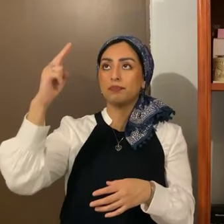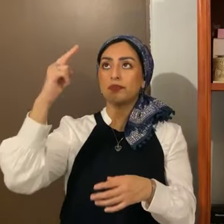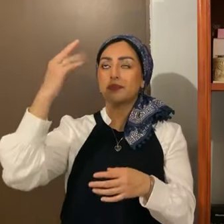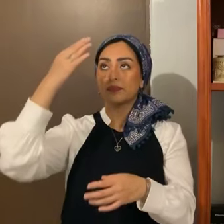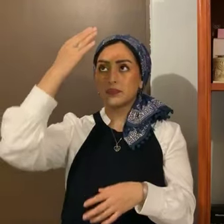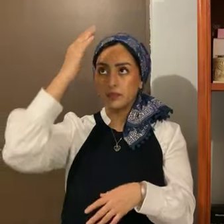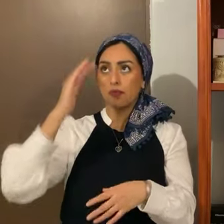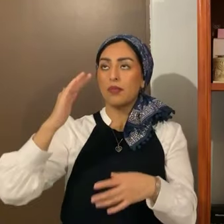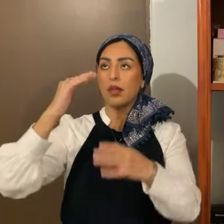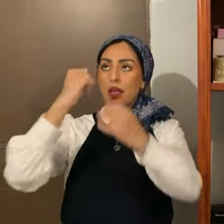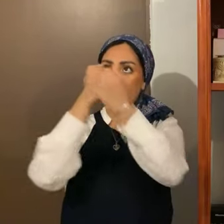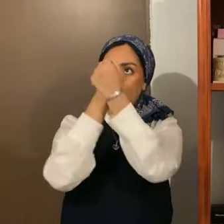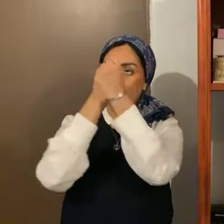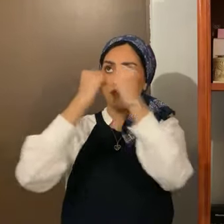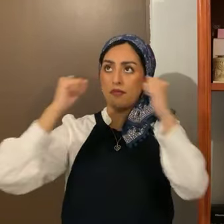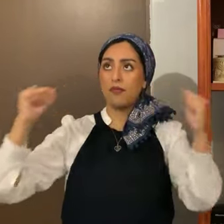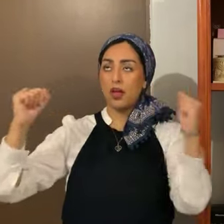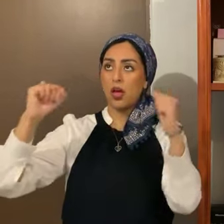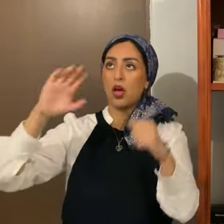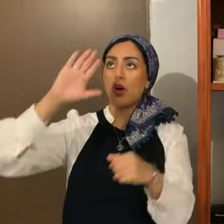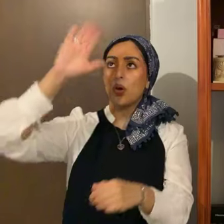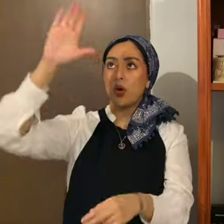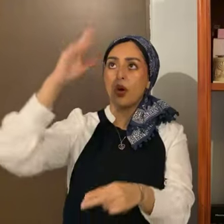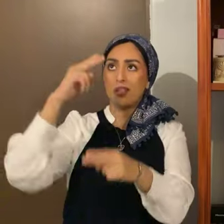tu nombre y con tu poder defiéndeme.